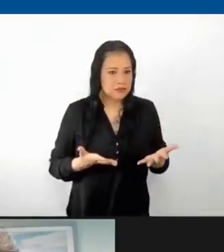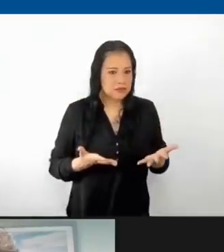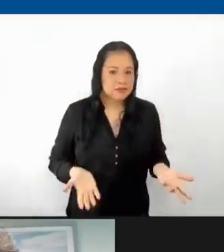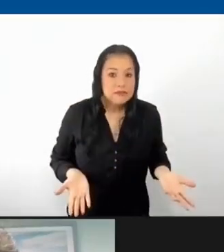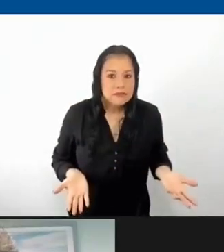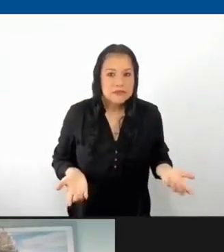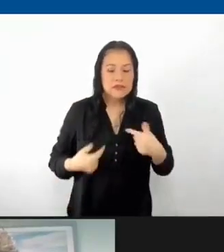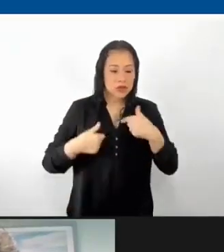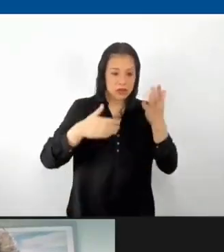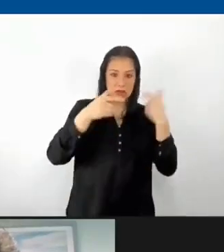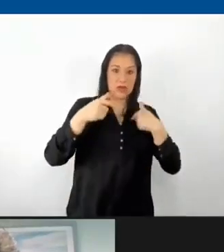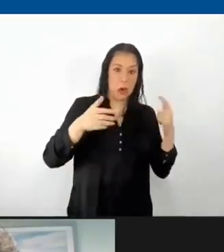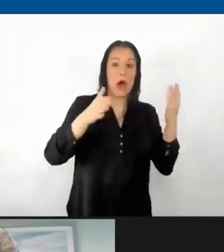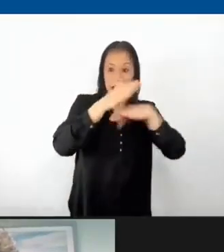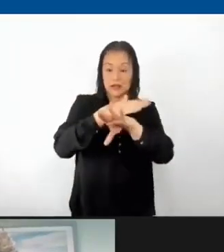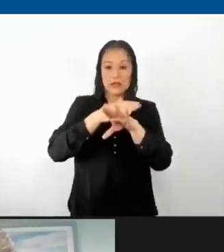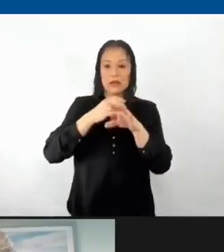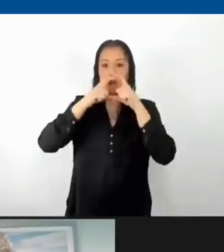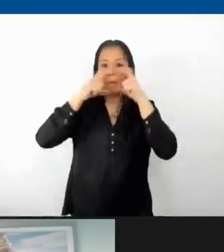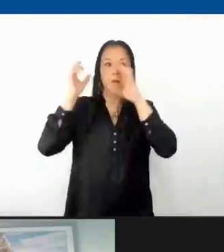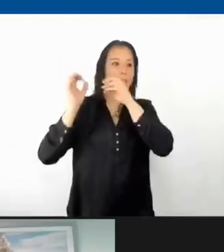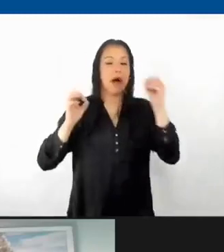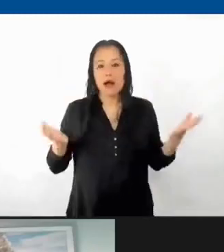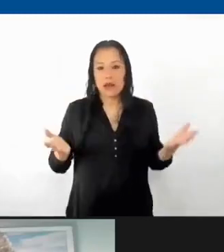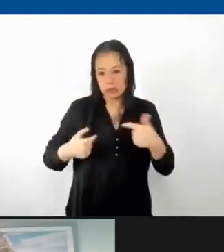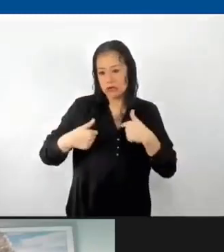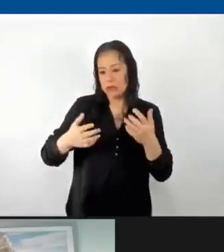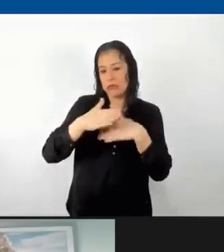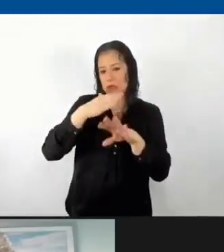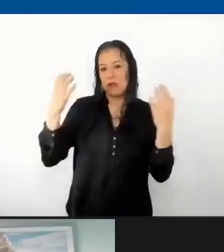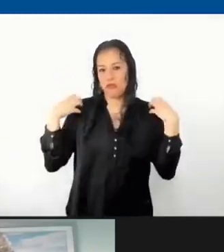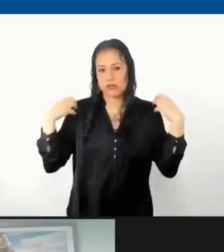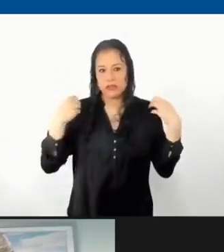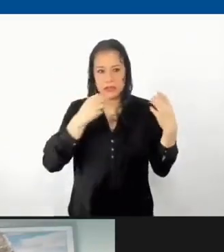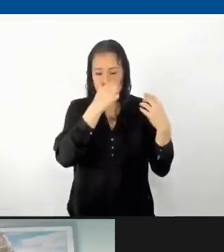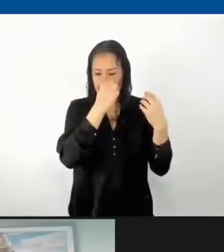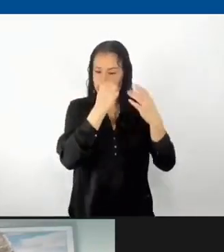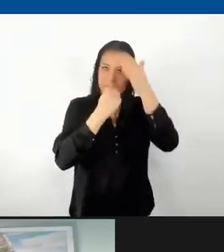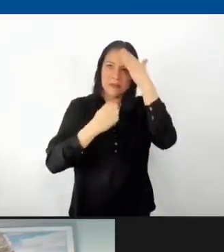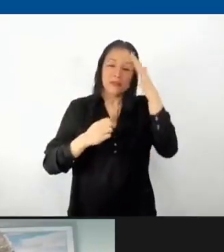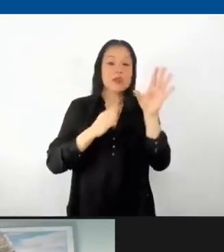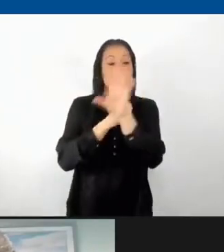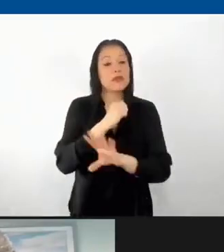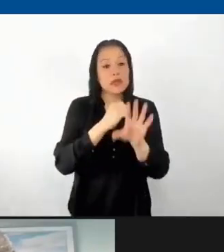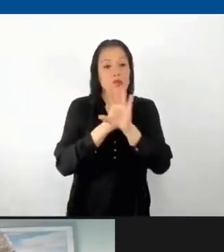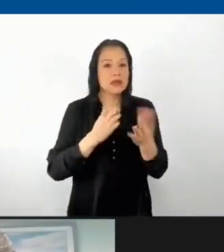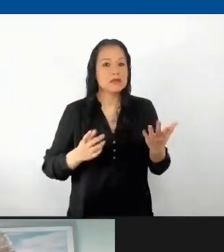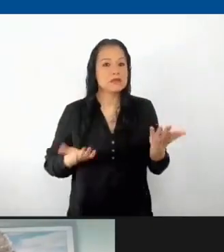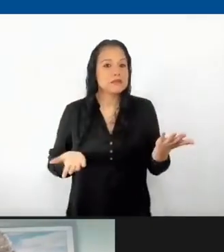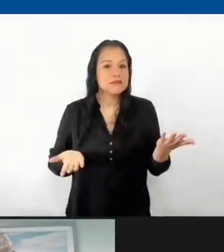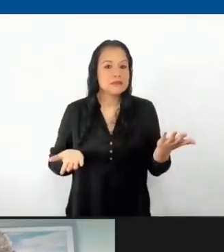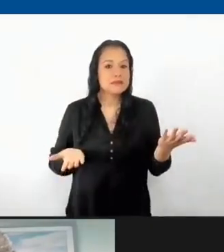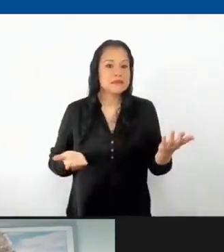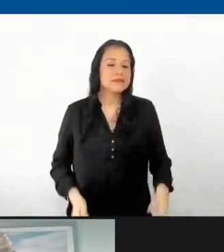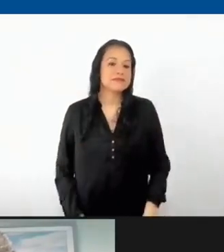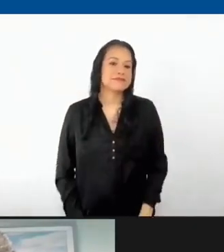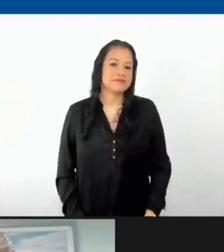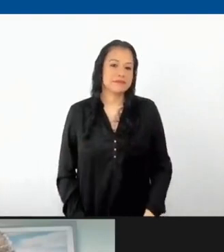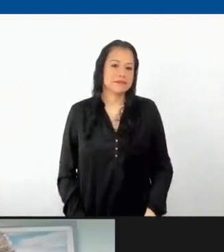entro después sin mascarilla, obviamente, porque estoy en mi oficina, que estoy cubierto, o en mi casa. Entonces,